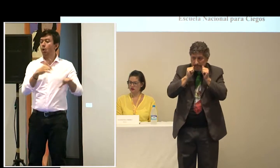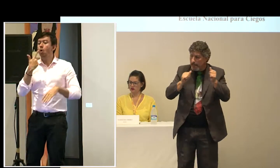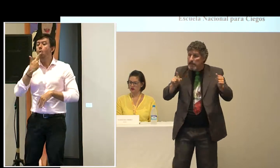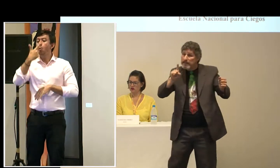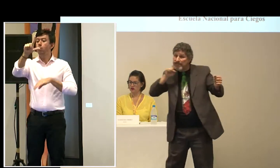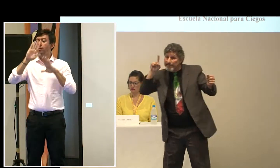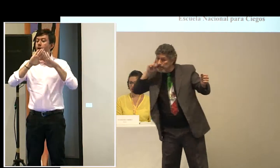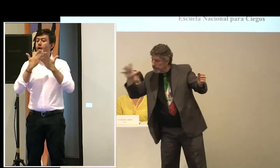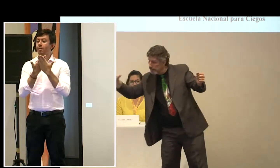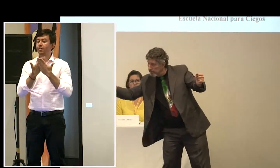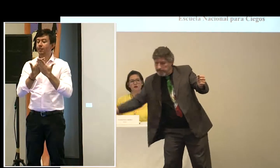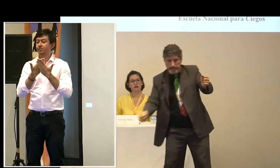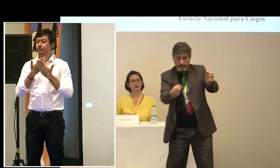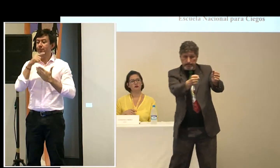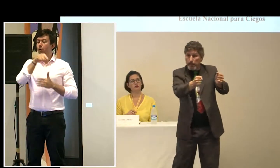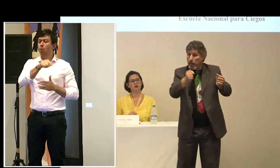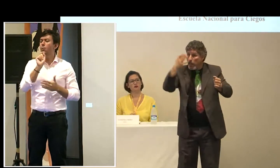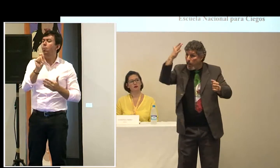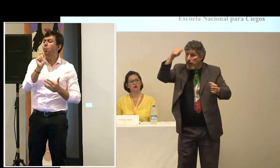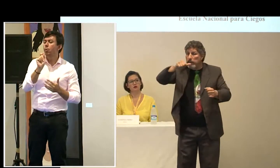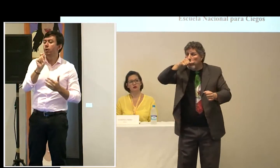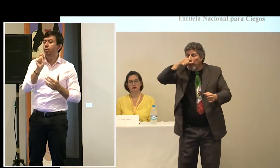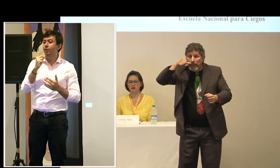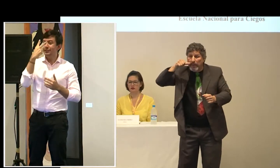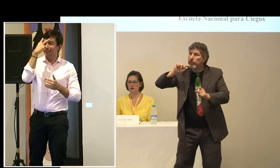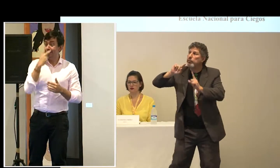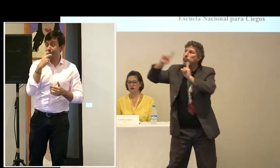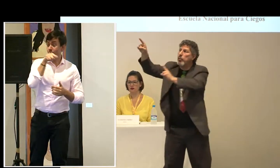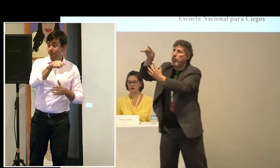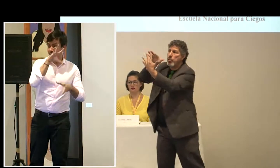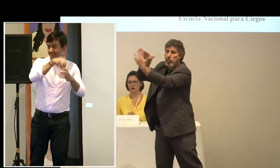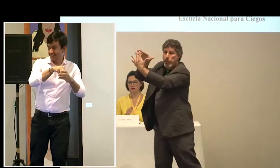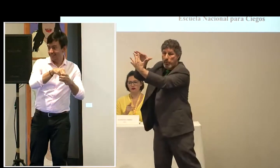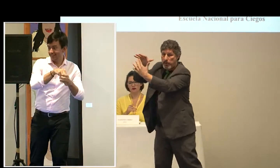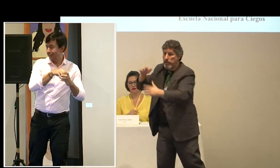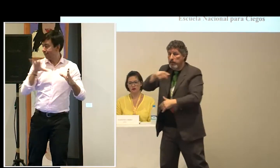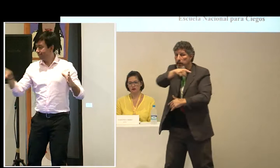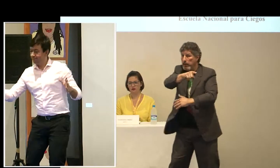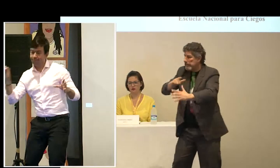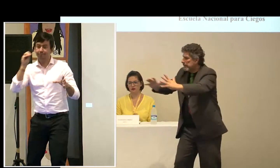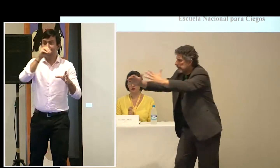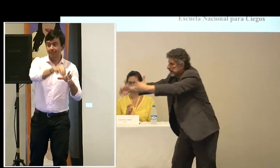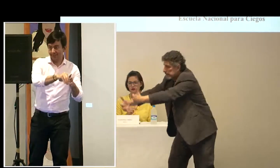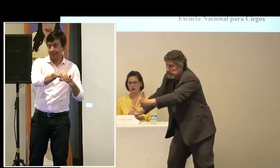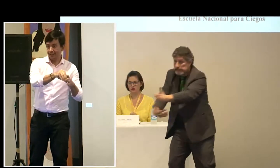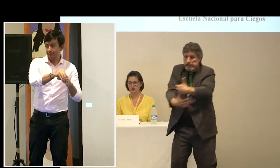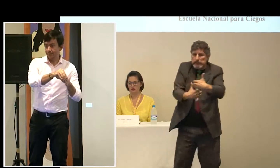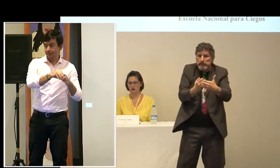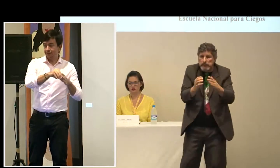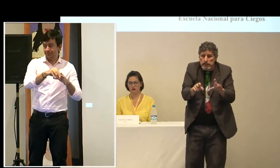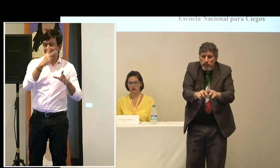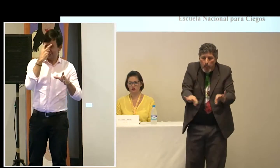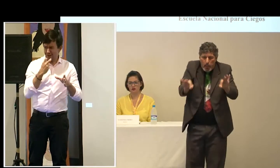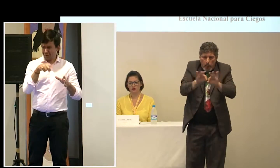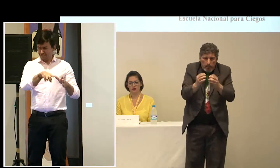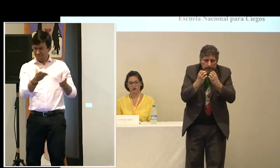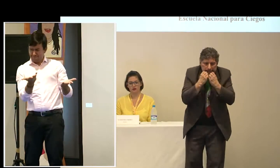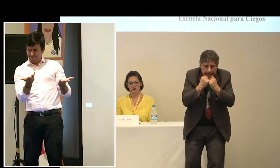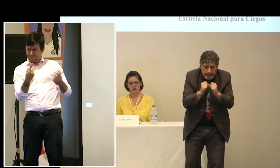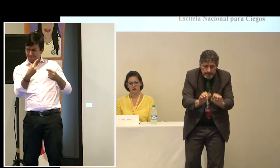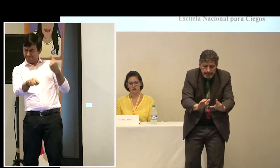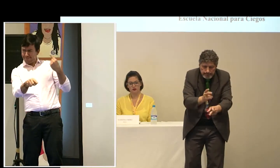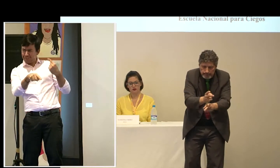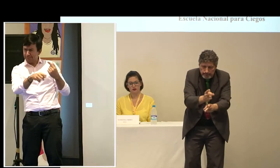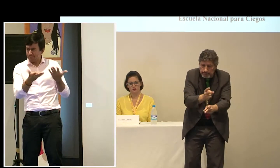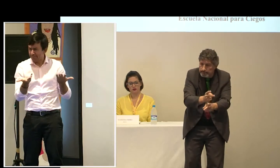Ele pegou essas crianças surdas dessa escola e fundou uma outra instituição. Eles passaram a estudar na Escola de Cegos do